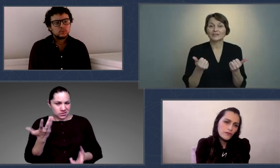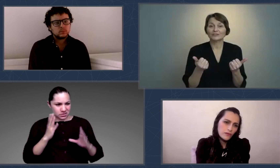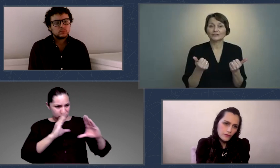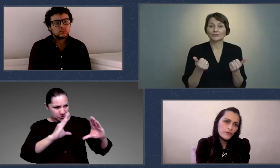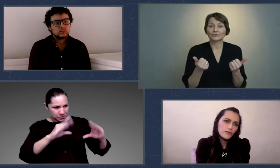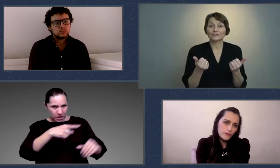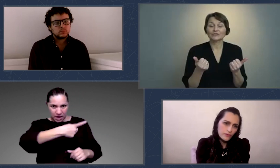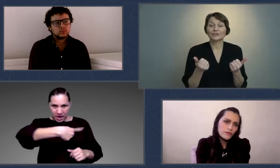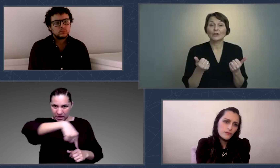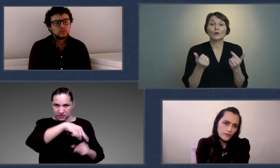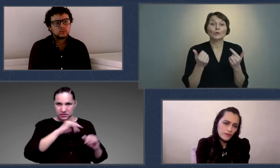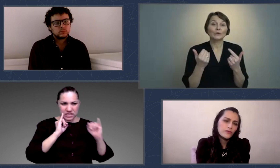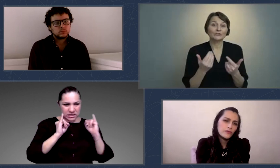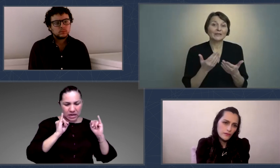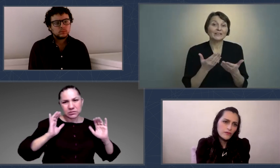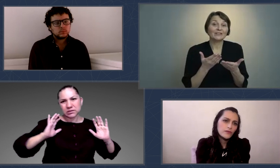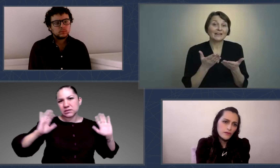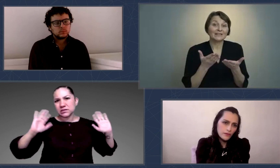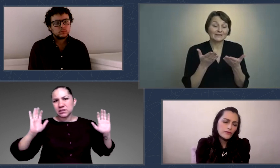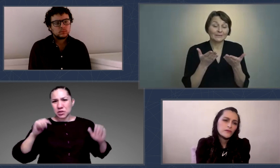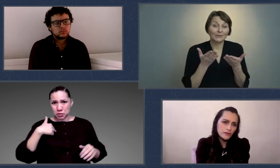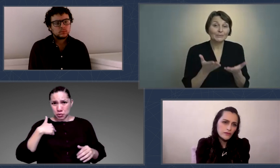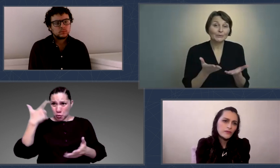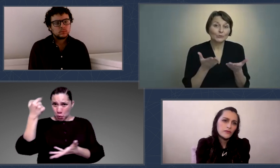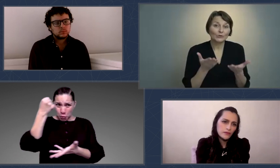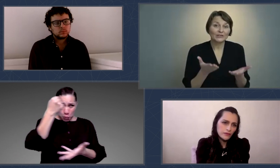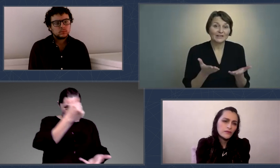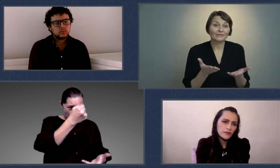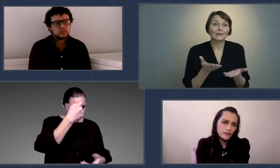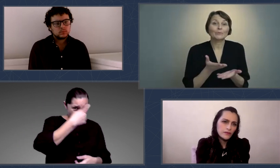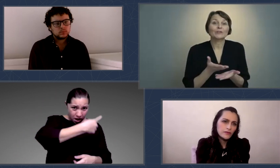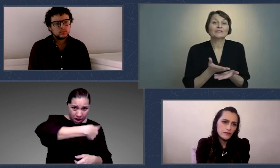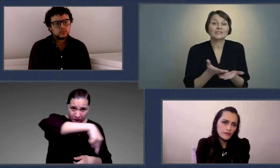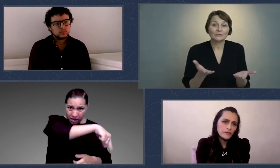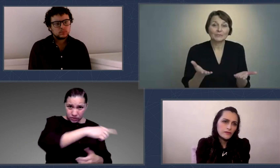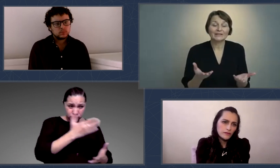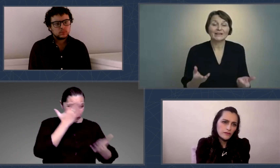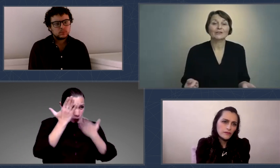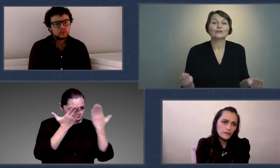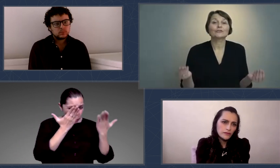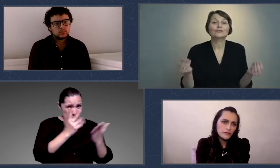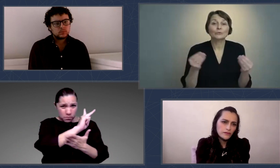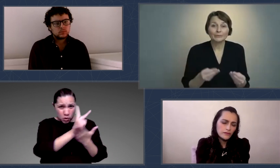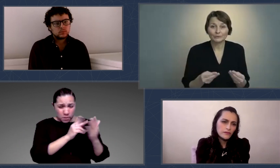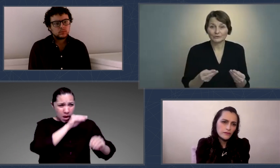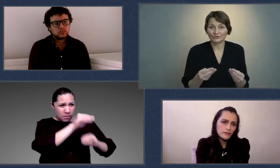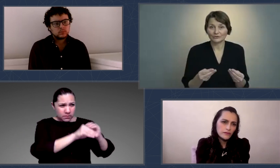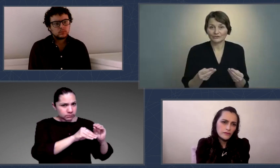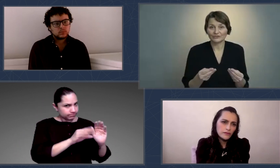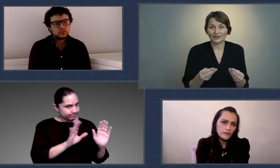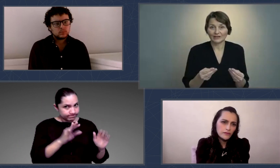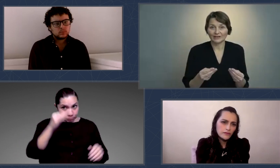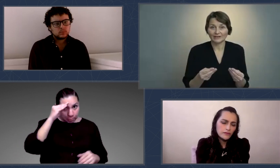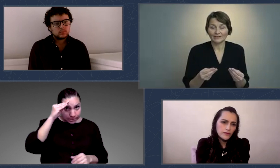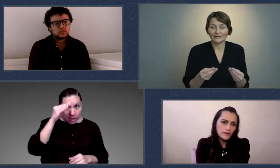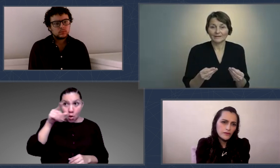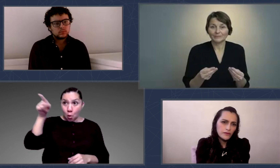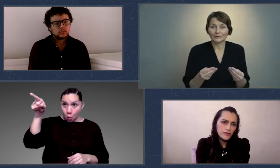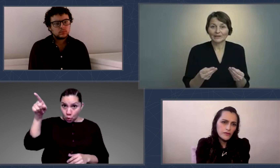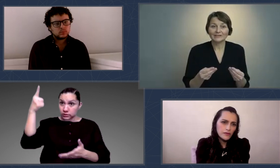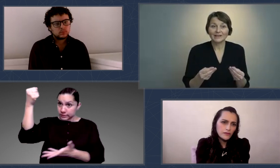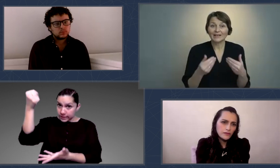formación de calidad para intérpretes de lengua de señas, donde si tú invierten en pagar